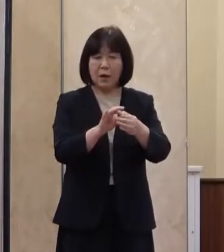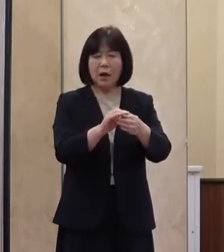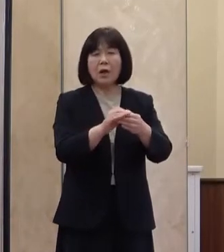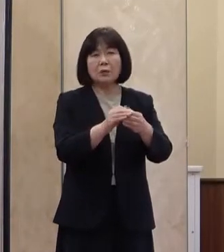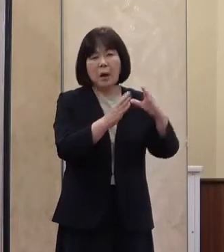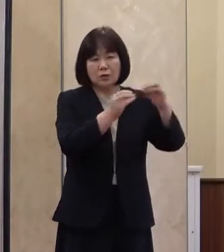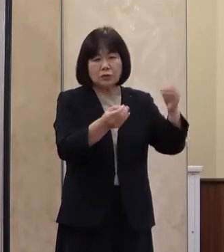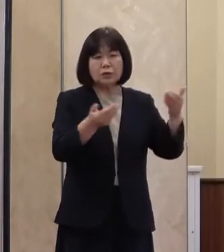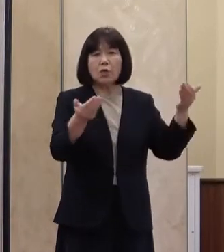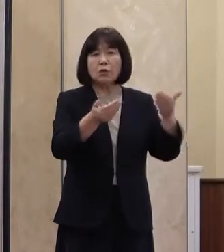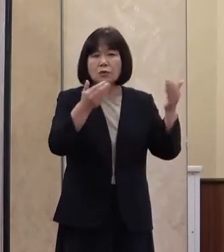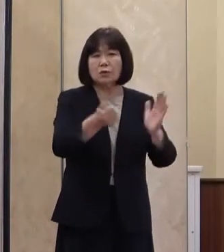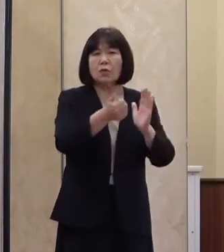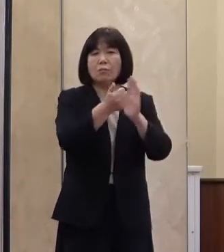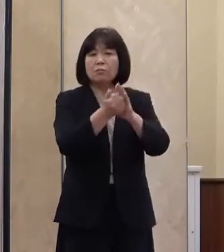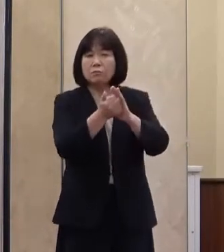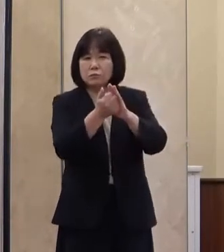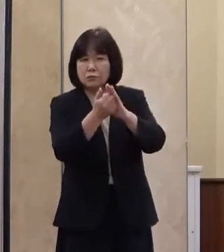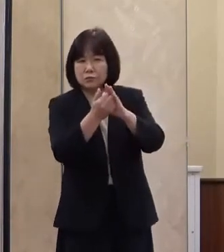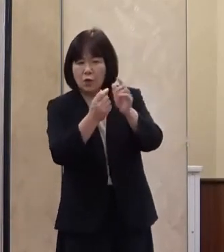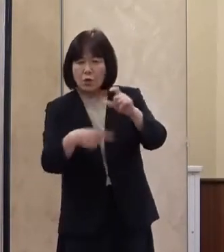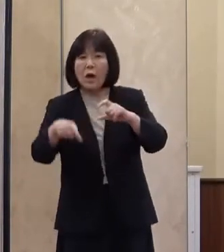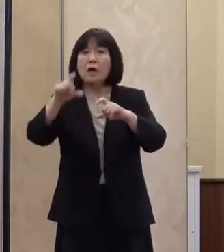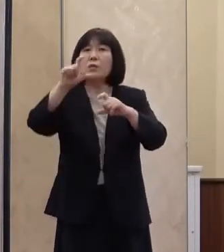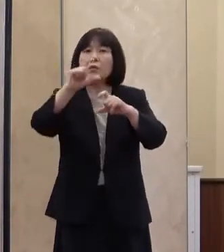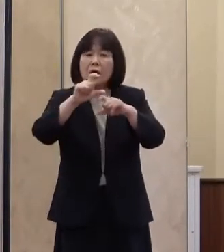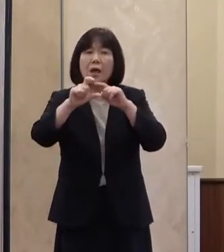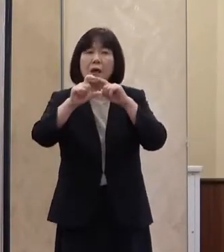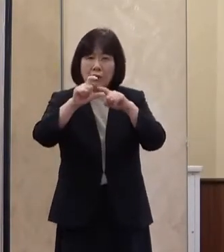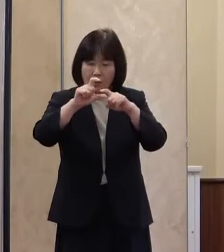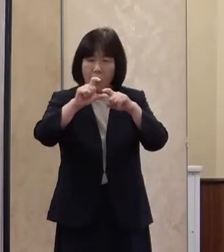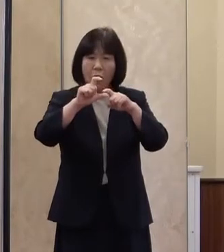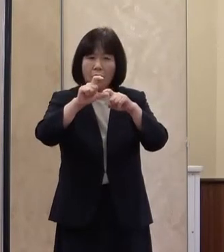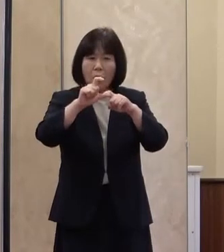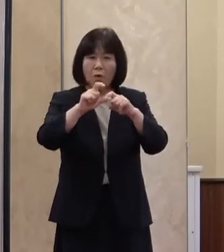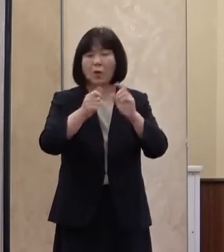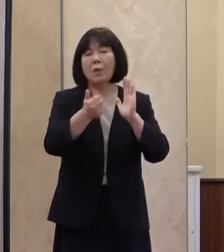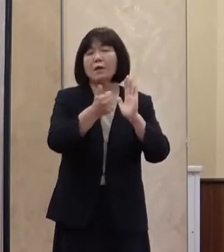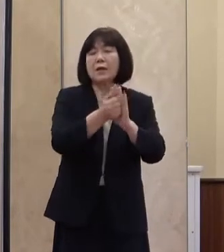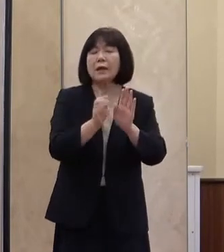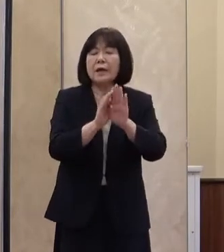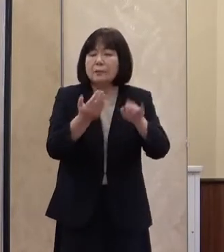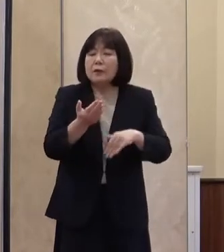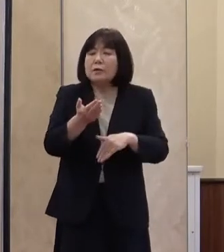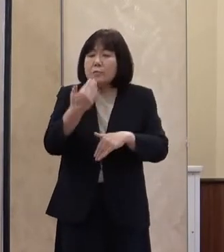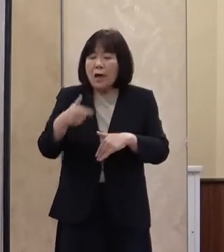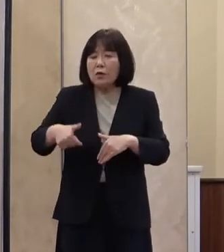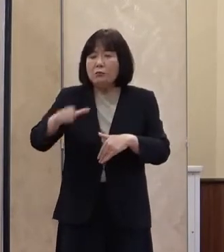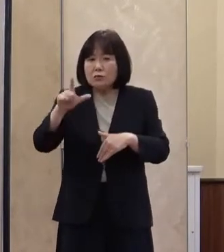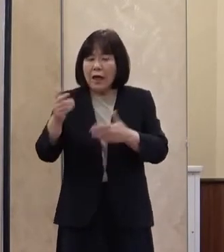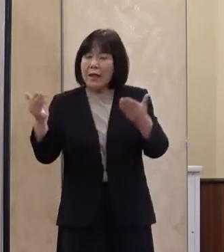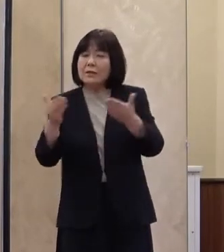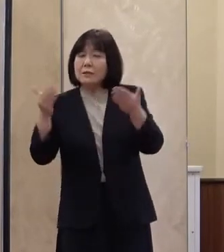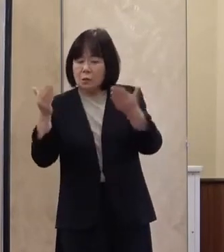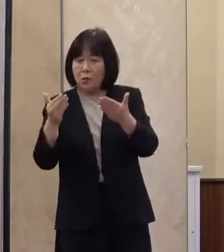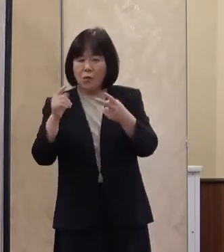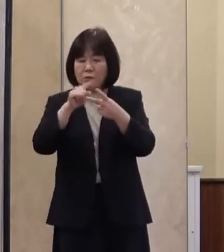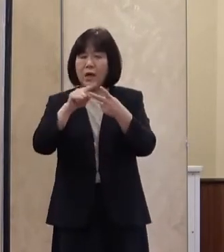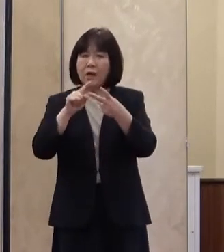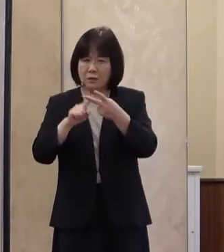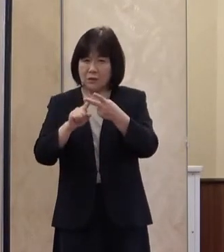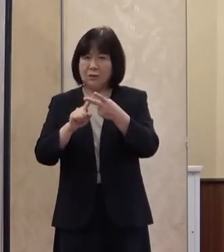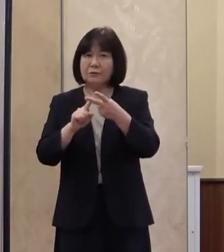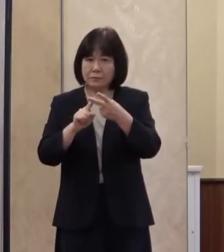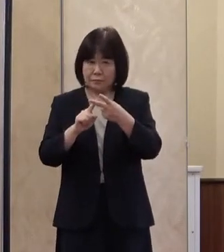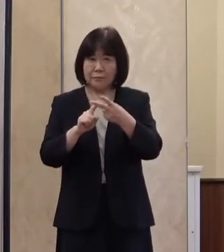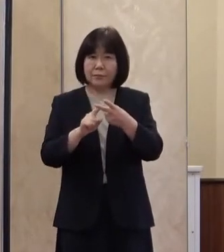乗せ支援をする場合と、国の支援が始まる前にプレ事業として支援する場合、この2つの具体的な事業支援、需